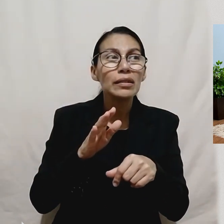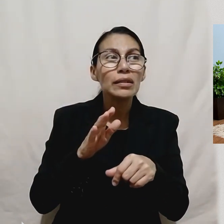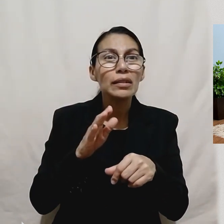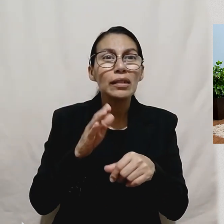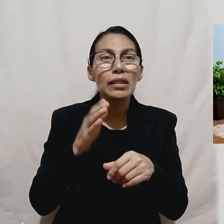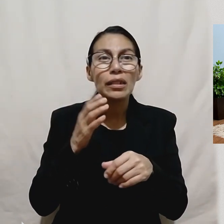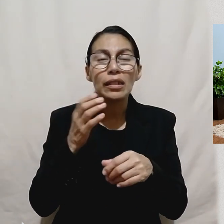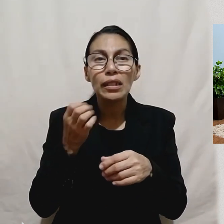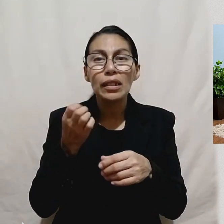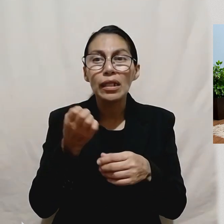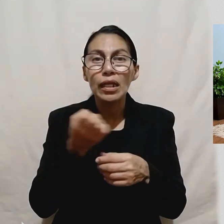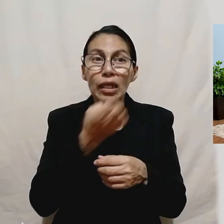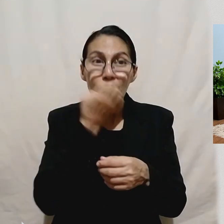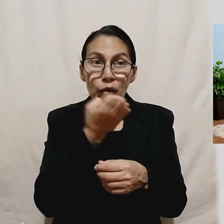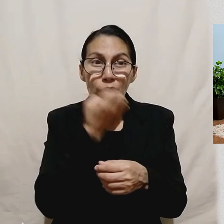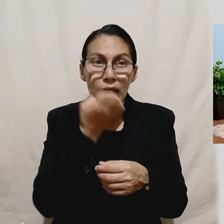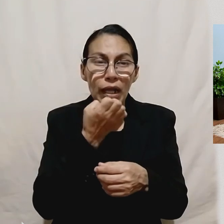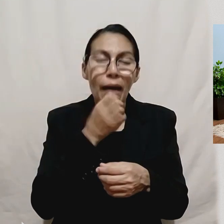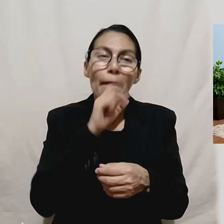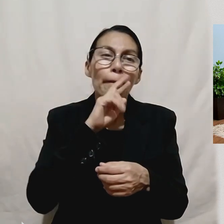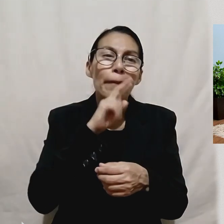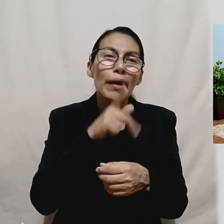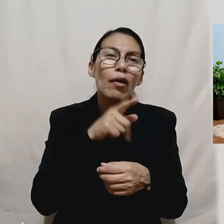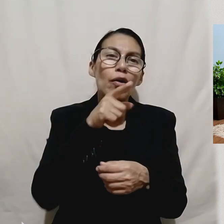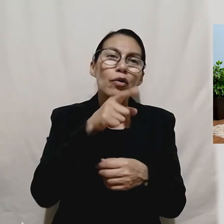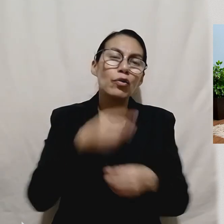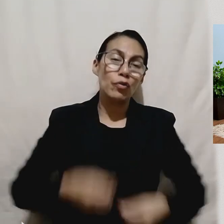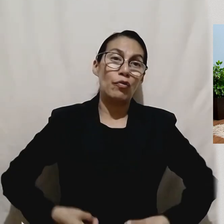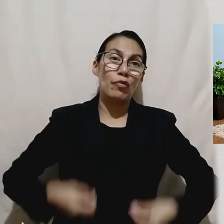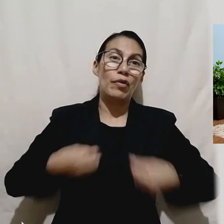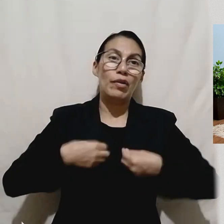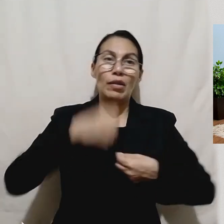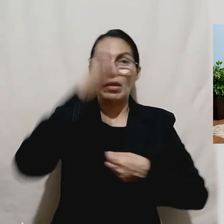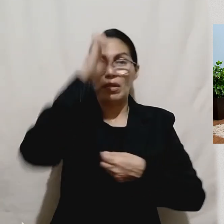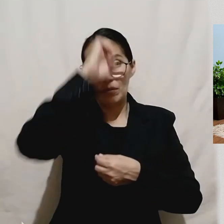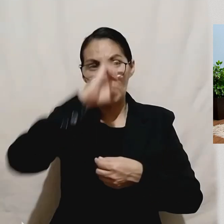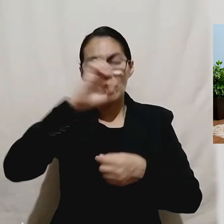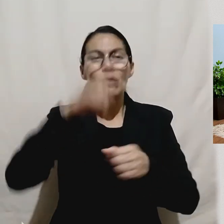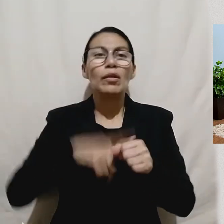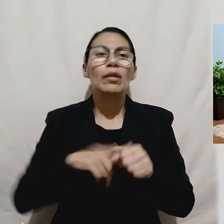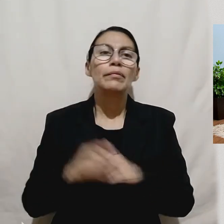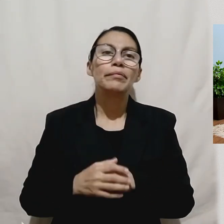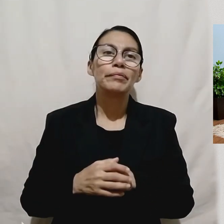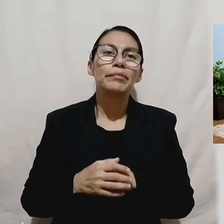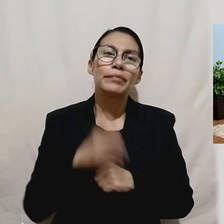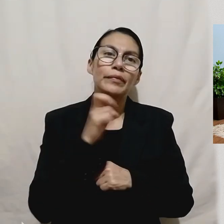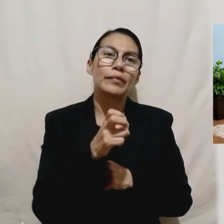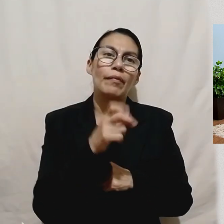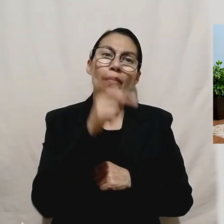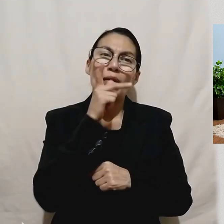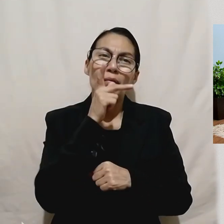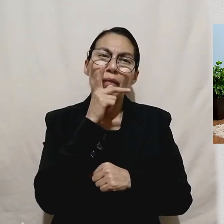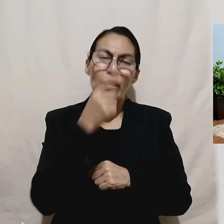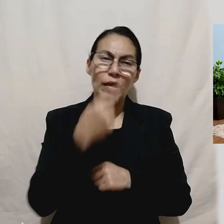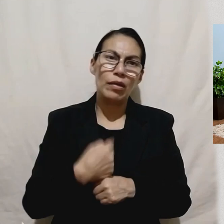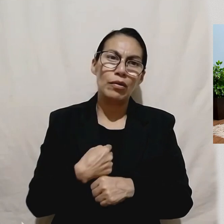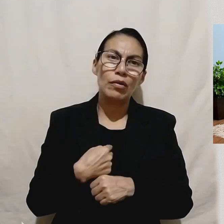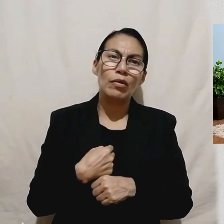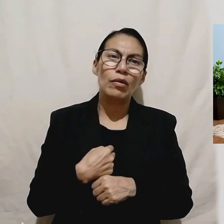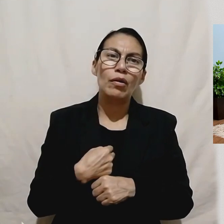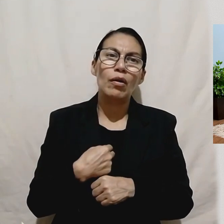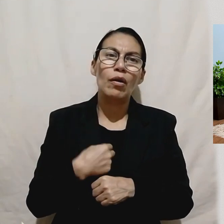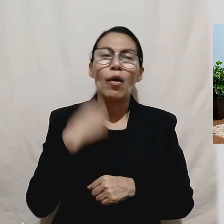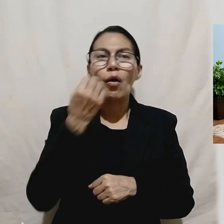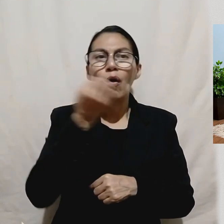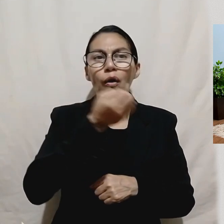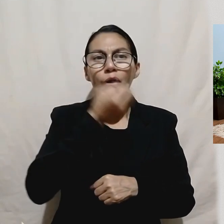experiencia con Dios que mi vida espiritual creciera en esta academia entonces mis papás y yo nos juntamos para